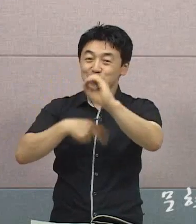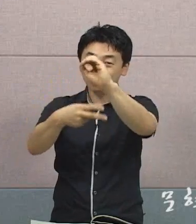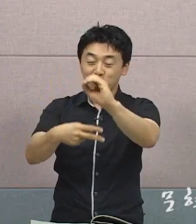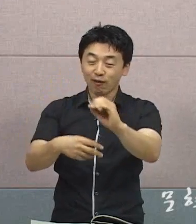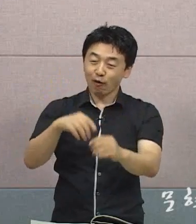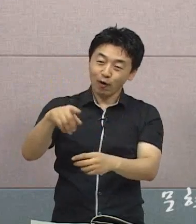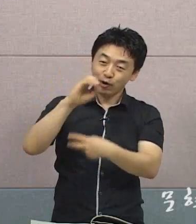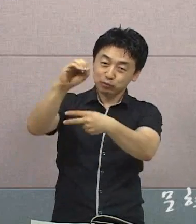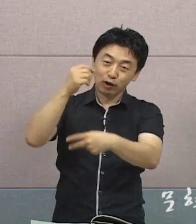없어.